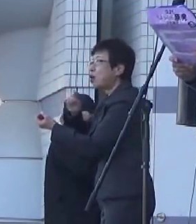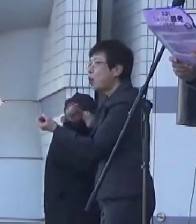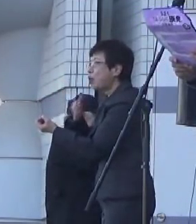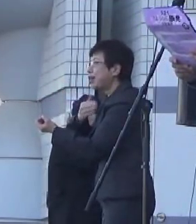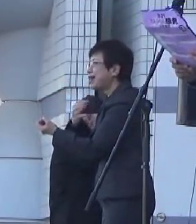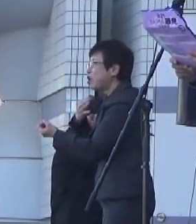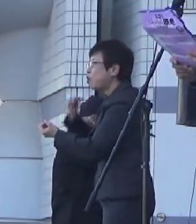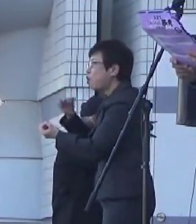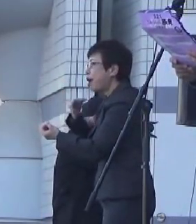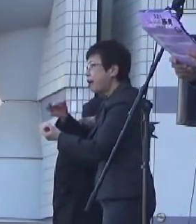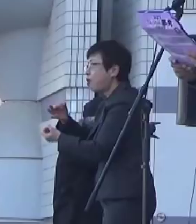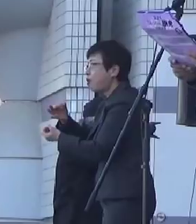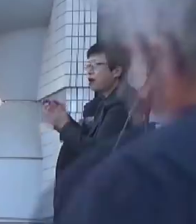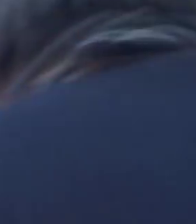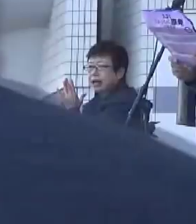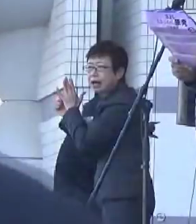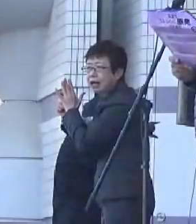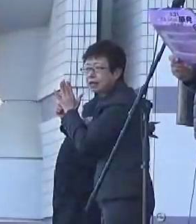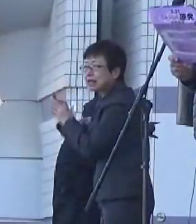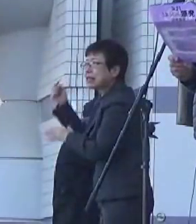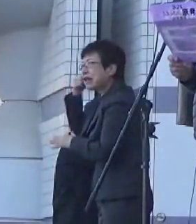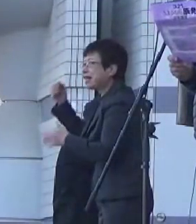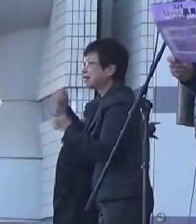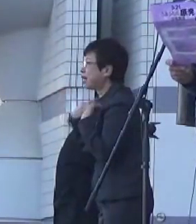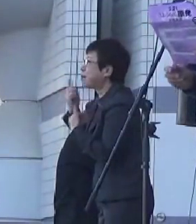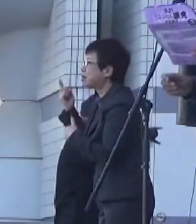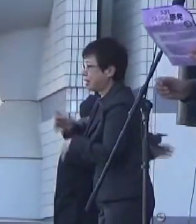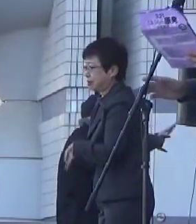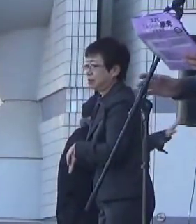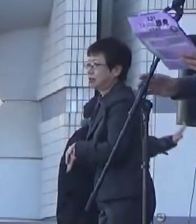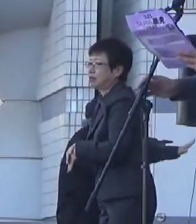私たちの声を聞かなくてはなりません。